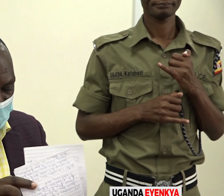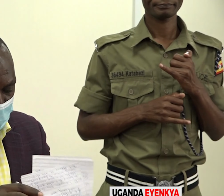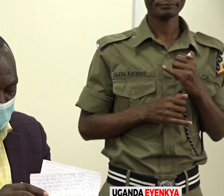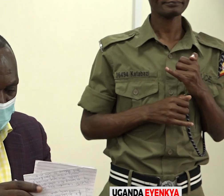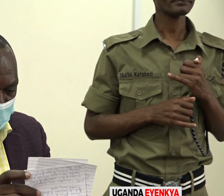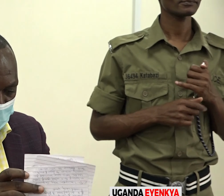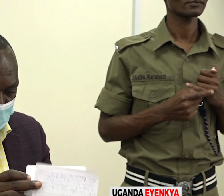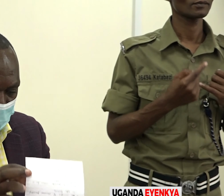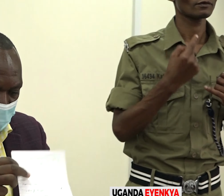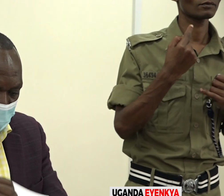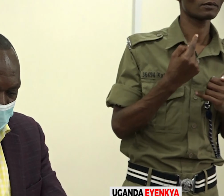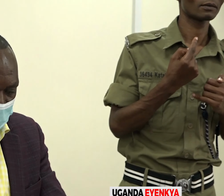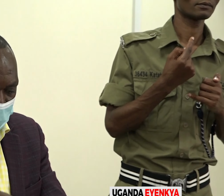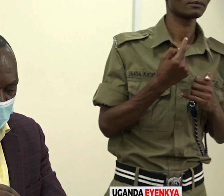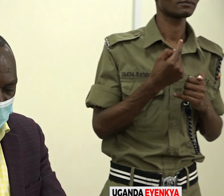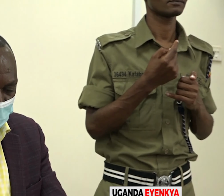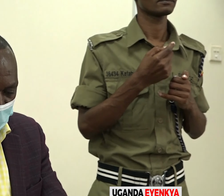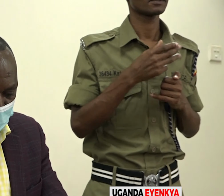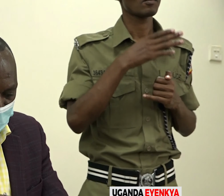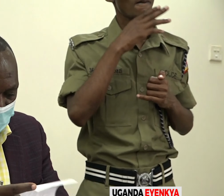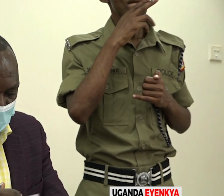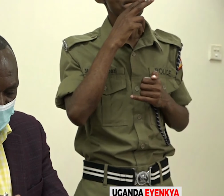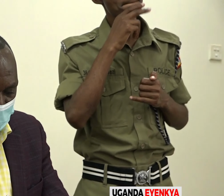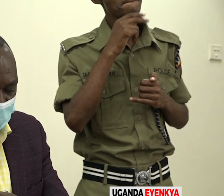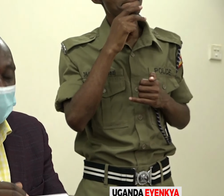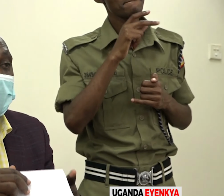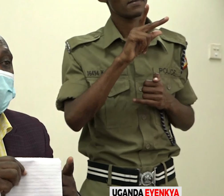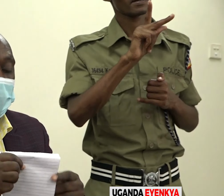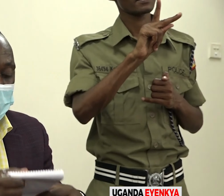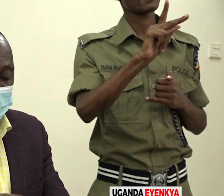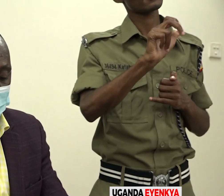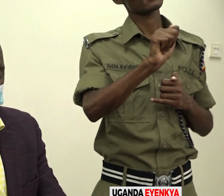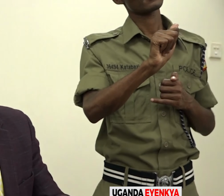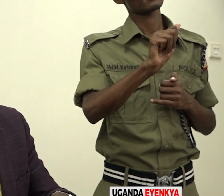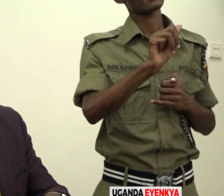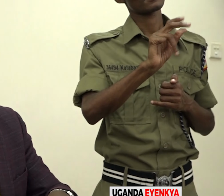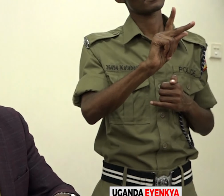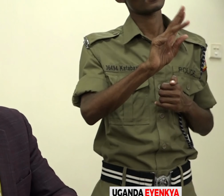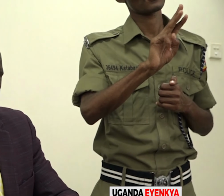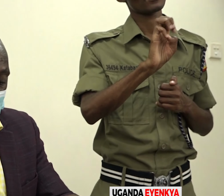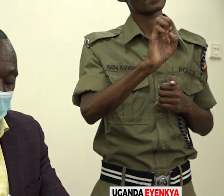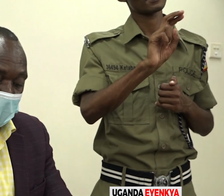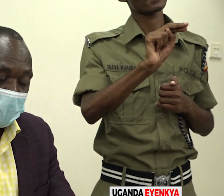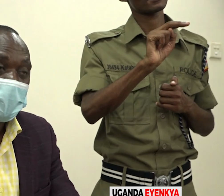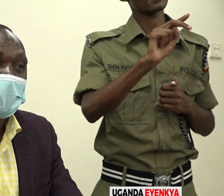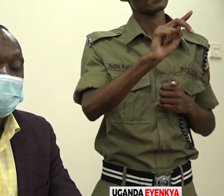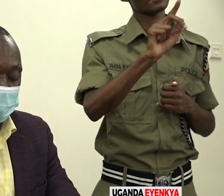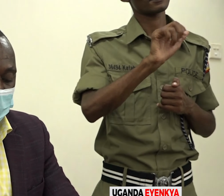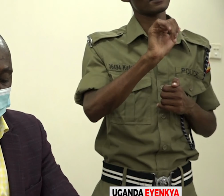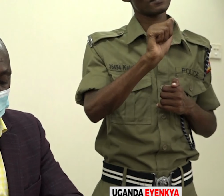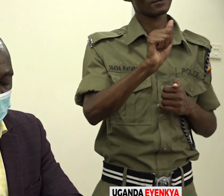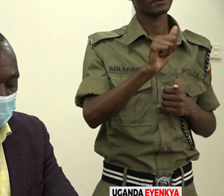Waliwo mwami gwe bayita Kakwenza, olukira basajja. Ono mwami alina